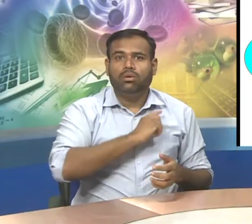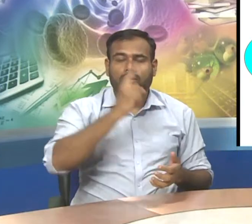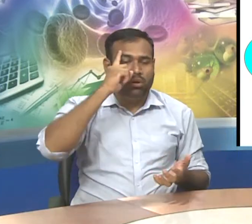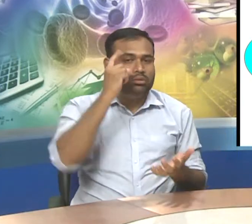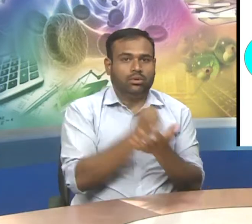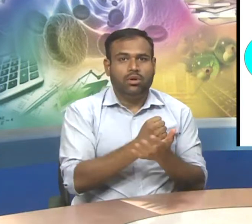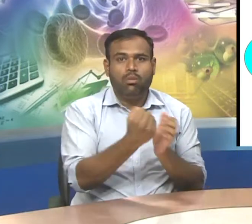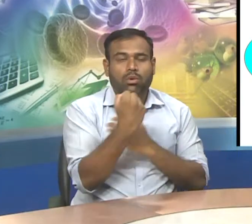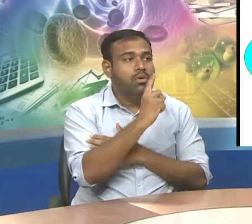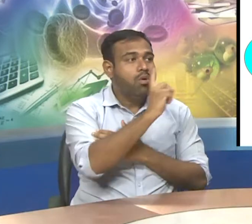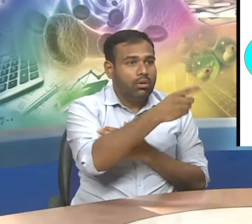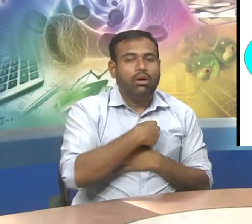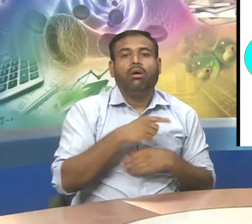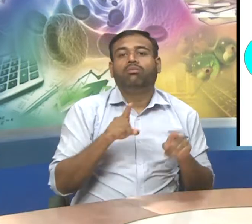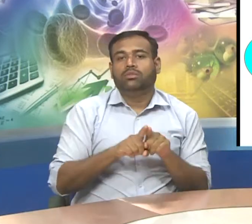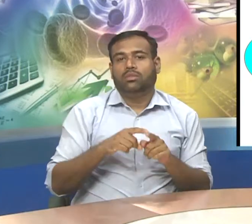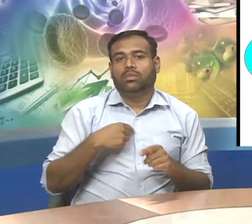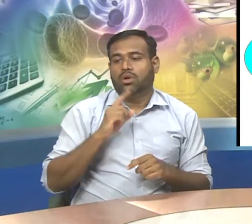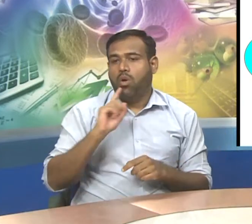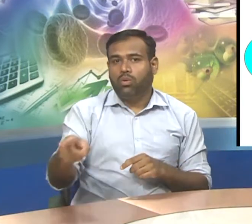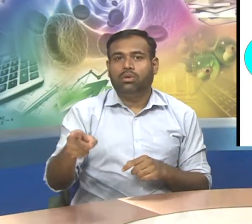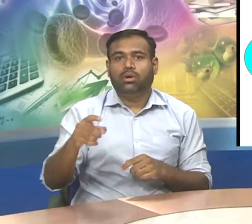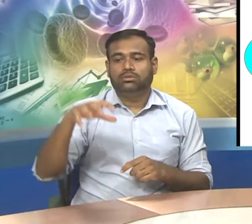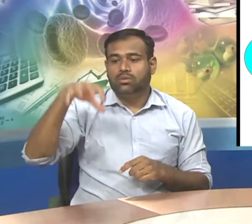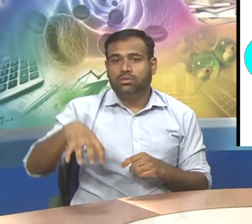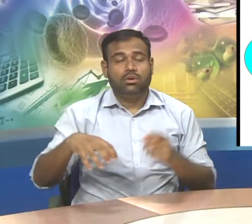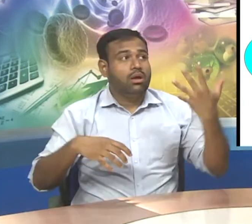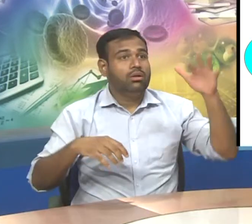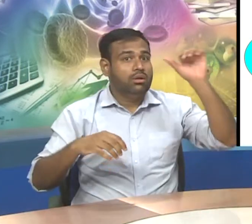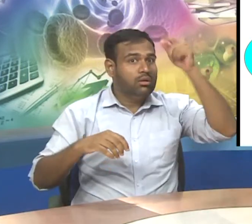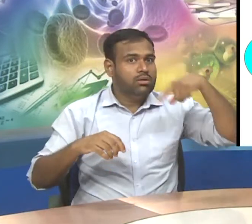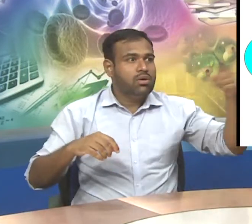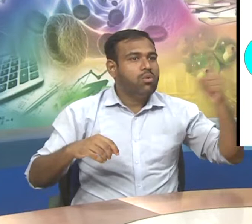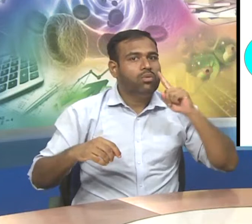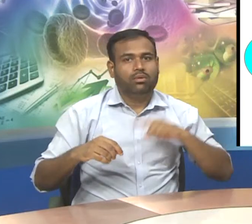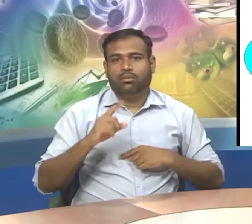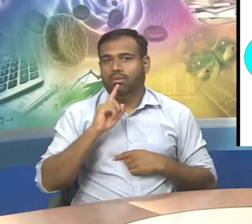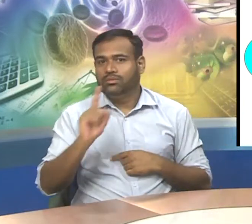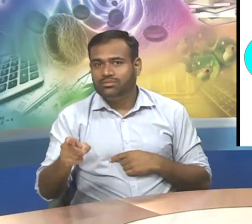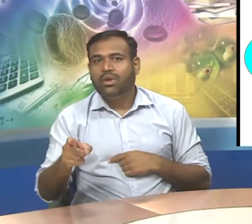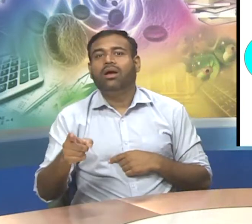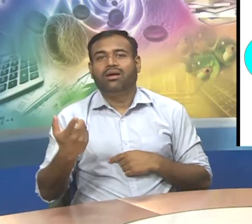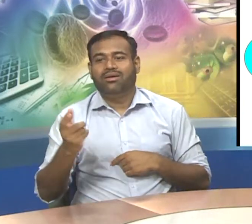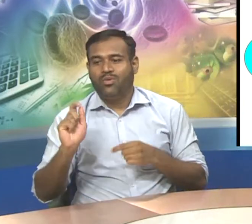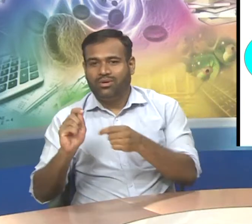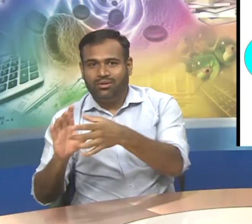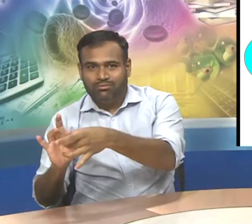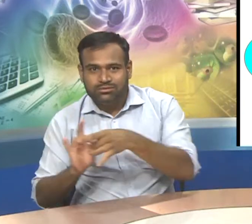discretionary power of the governor as a representative of the union government.